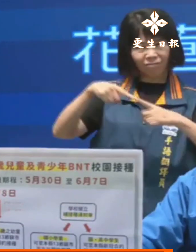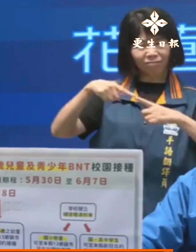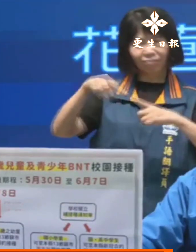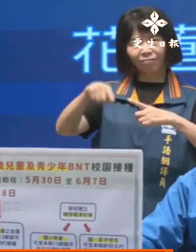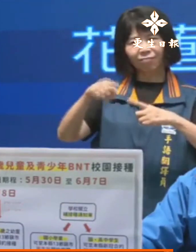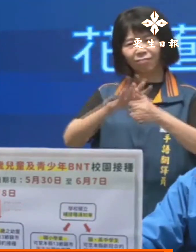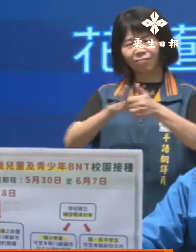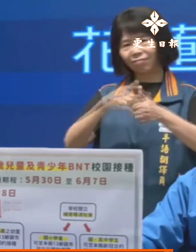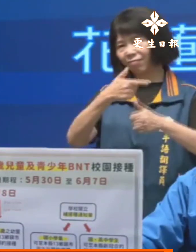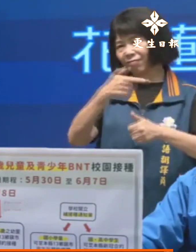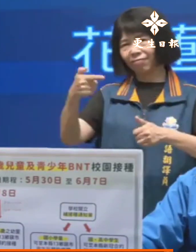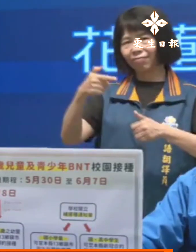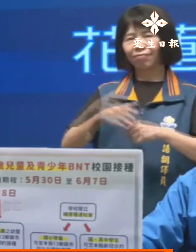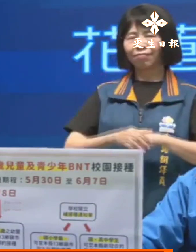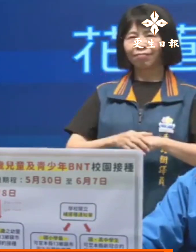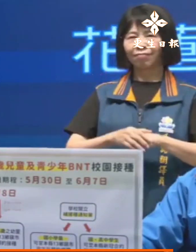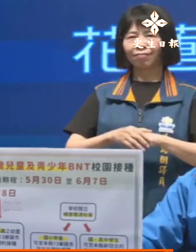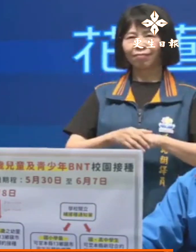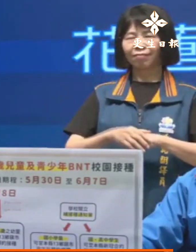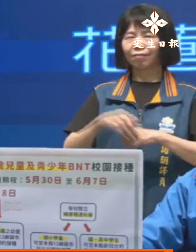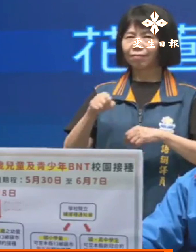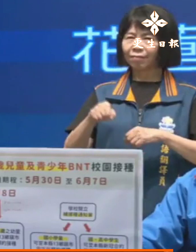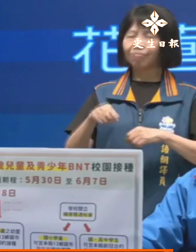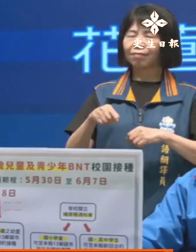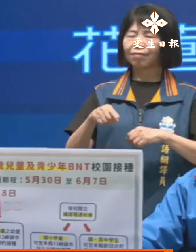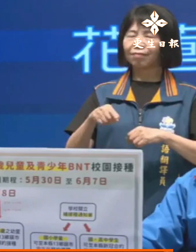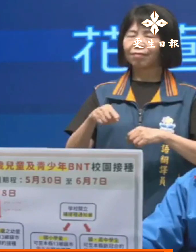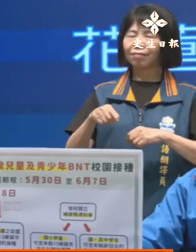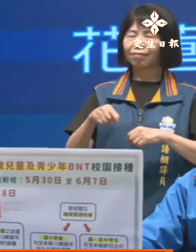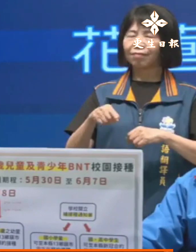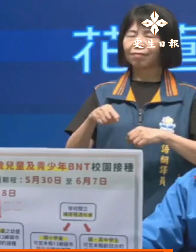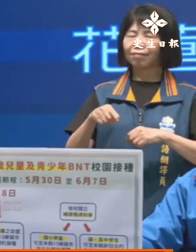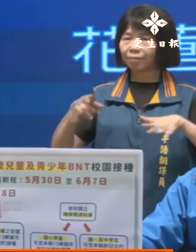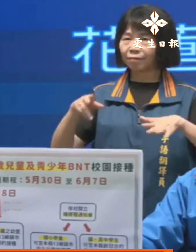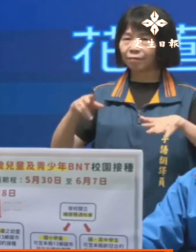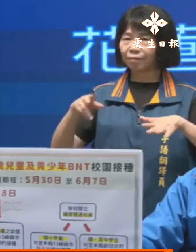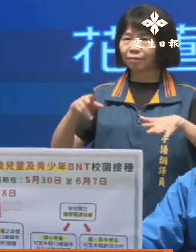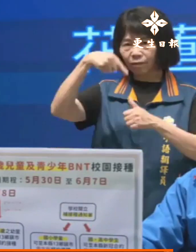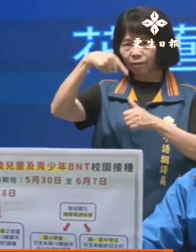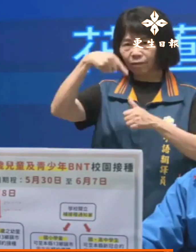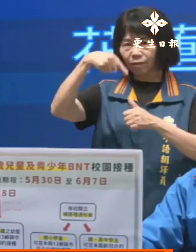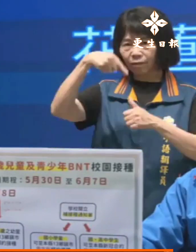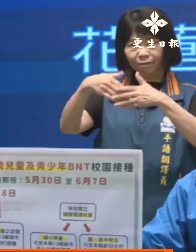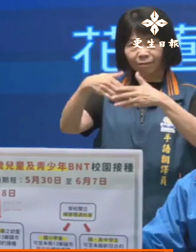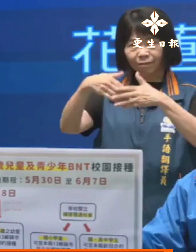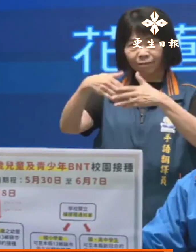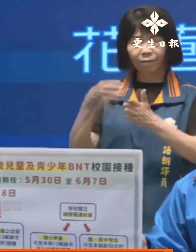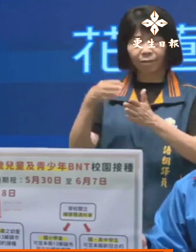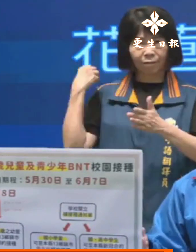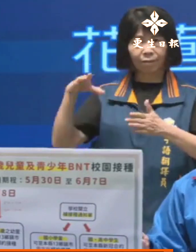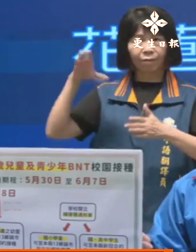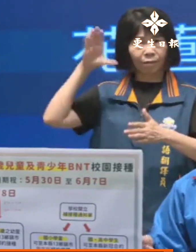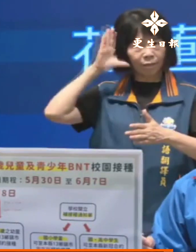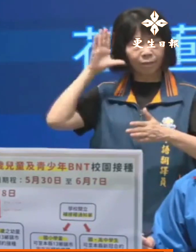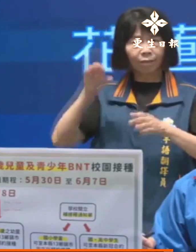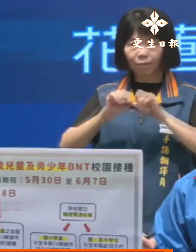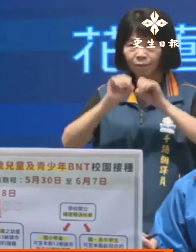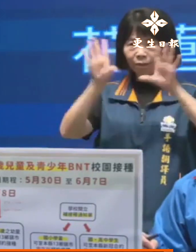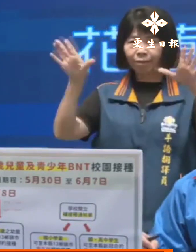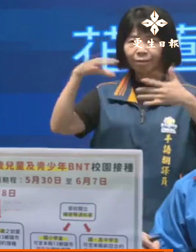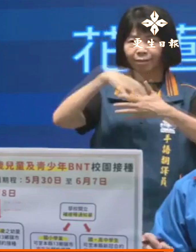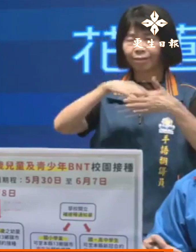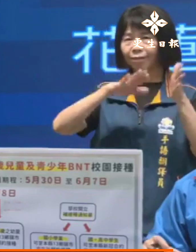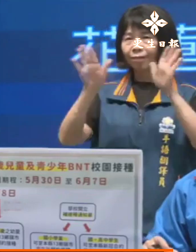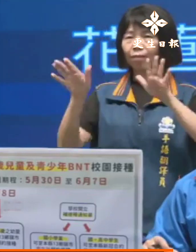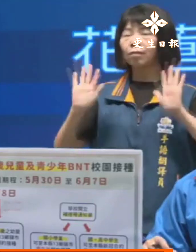稿的一个发布内容，目前针对这个是否提早放暑假，那教育部呢并没有这样的一个规